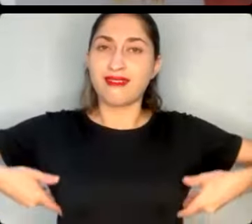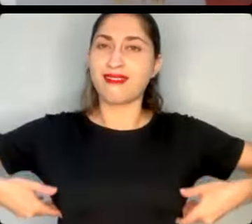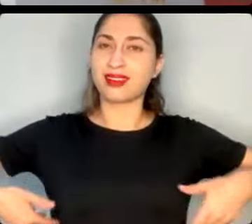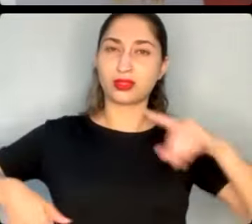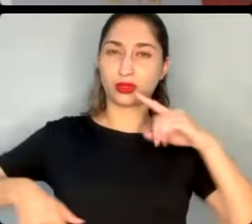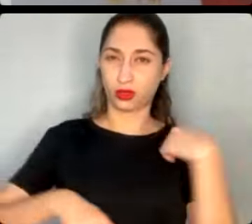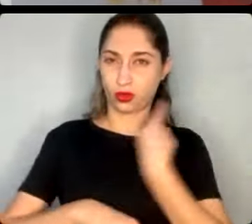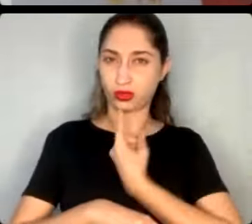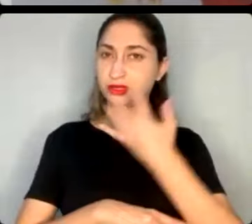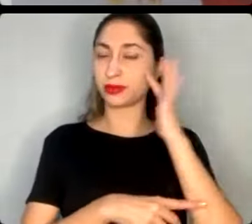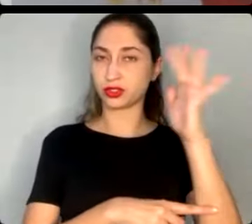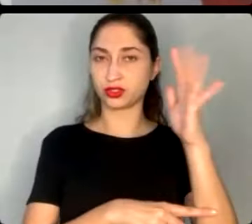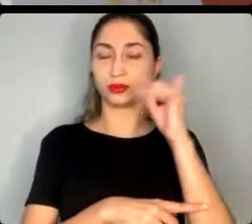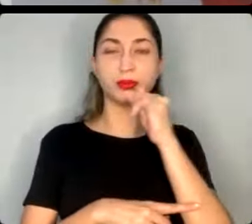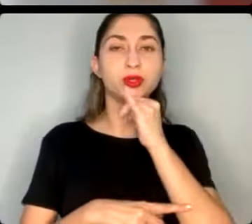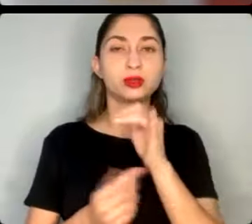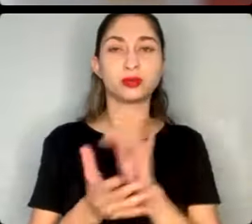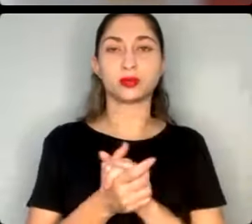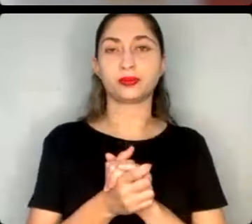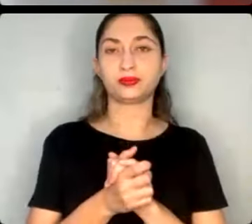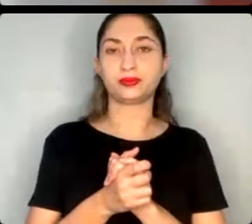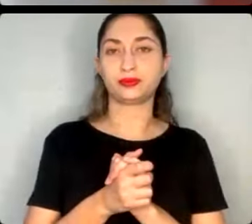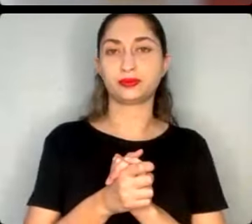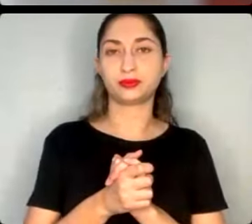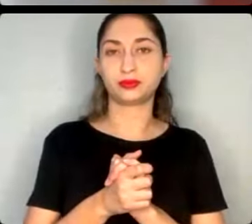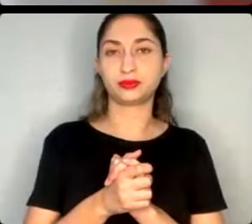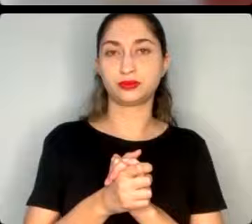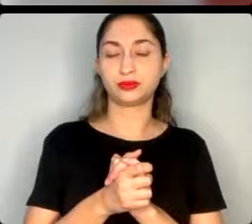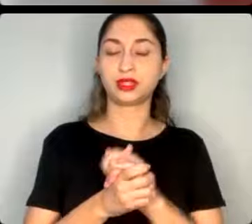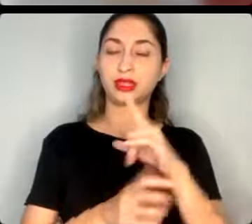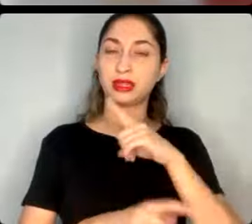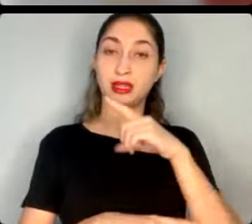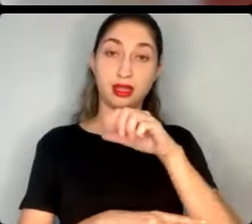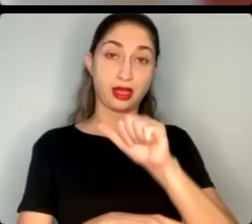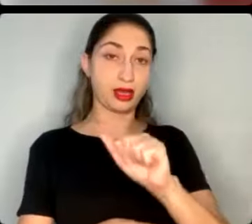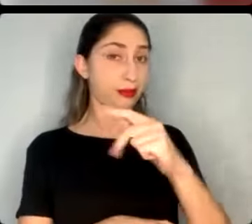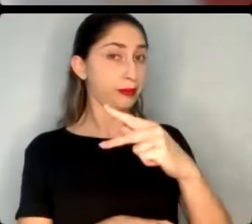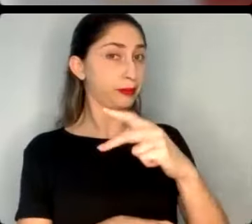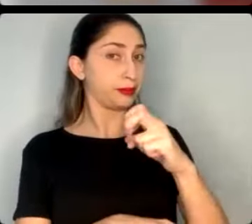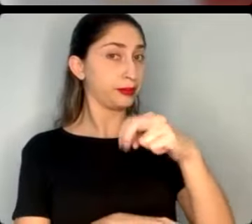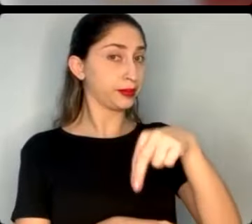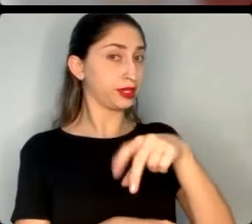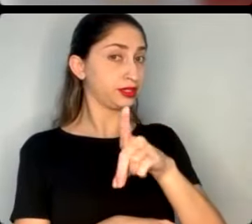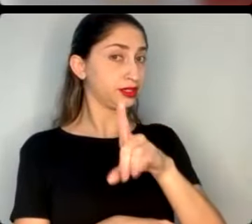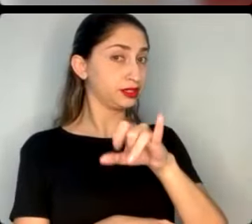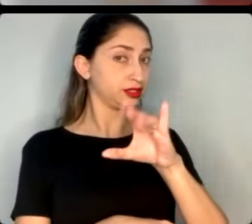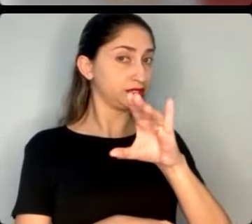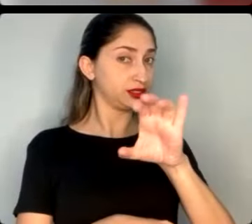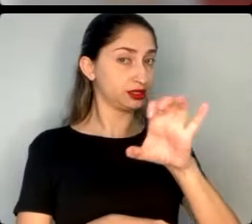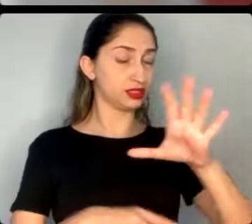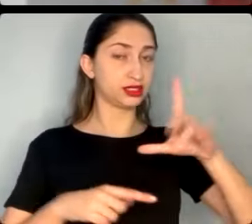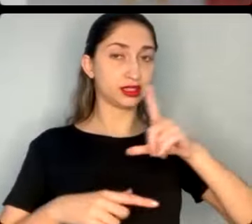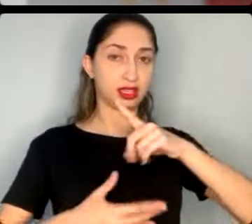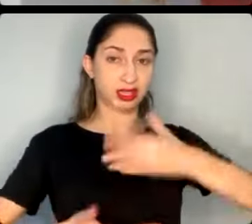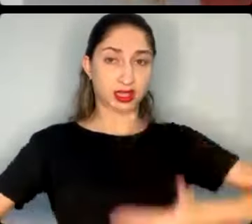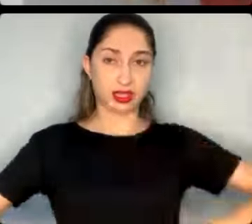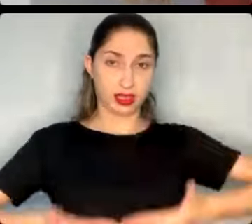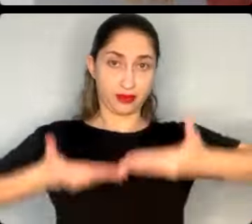imagina que a gente pode chamar de apêndice, né? O membro superior, a cintura escapular, é